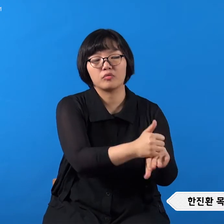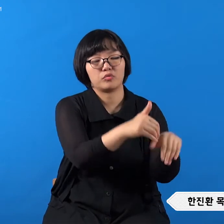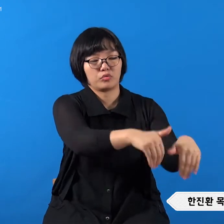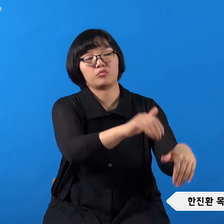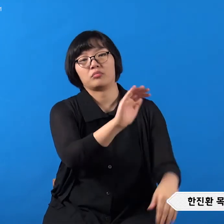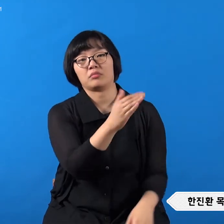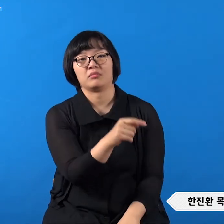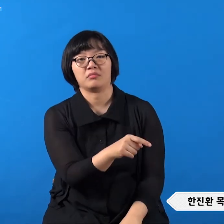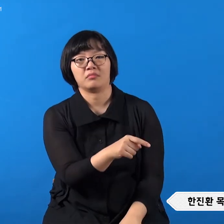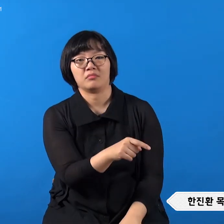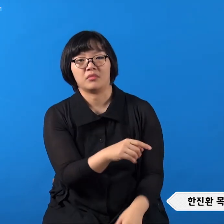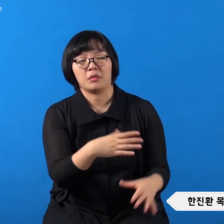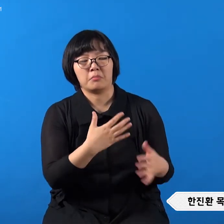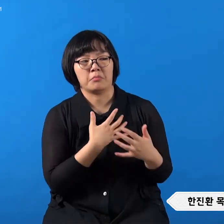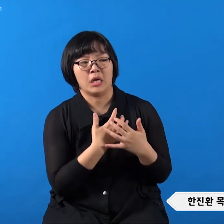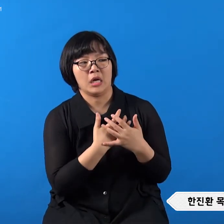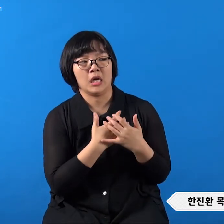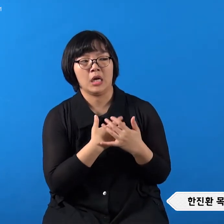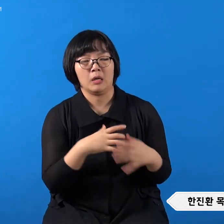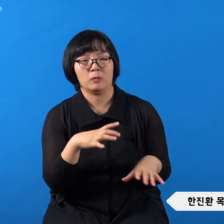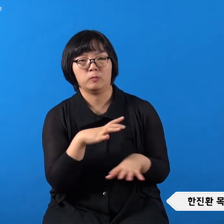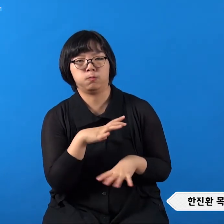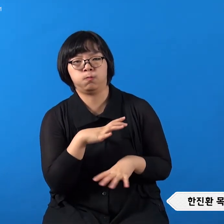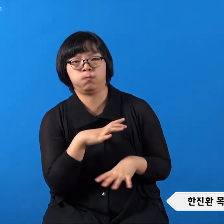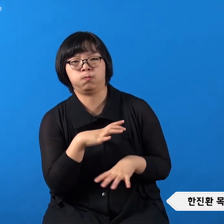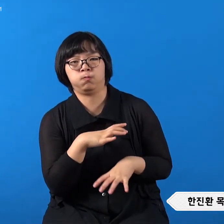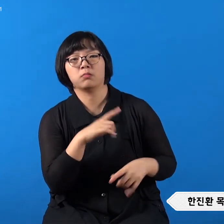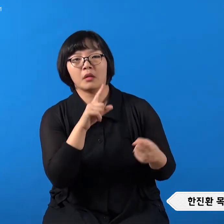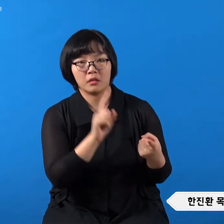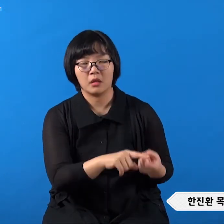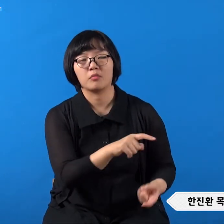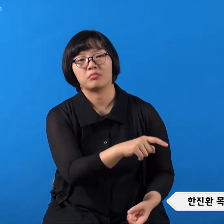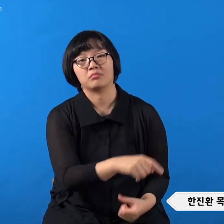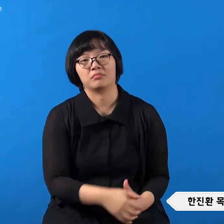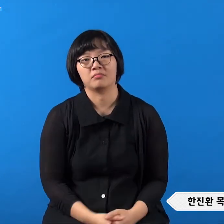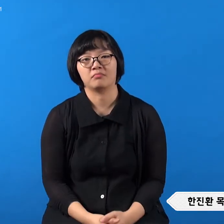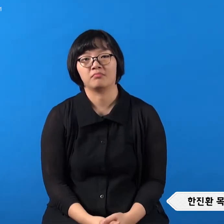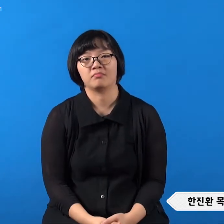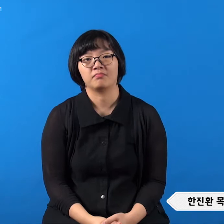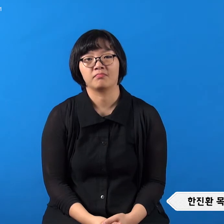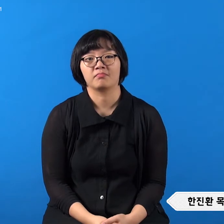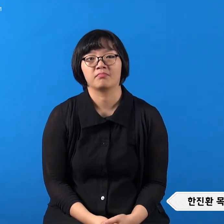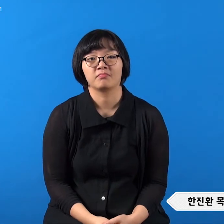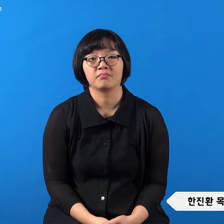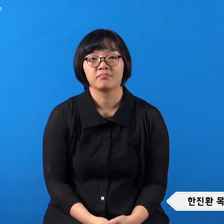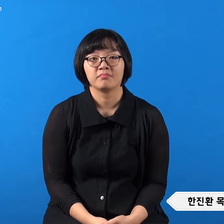없습니다. 불안과 두려움에 사로잡혀 살 수밖에 없습니다.